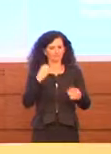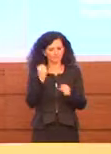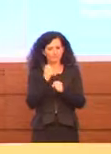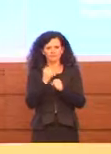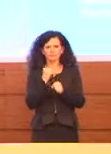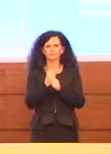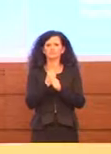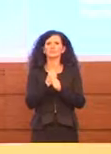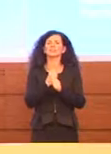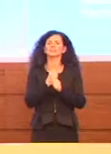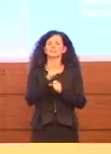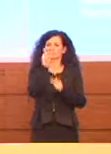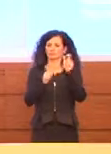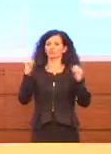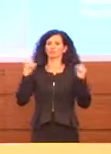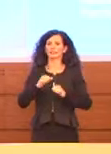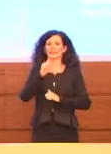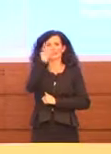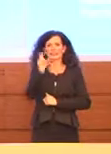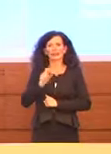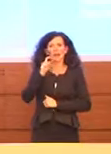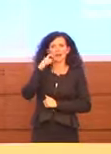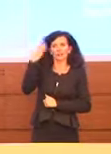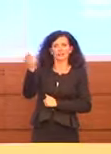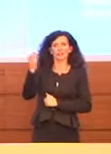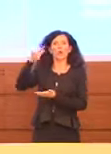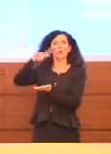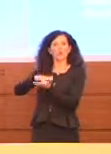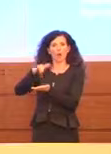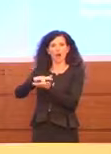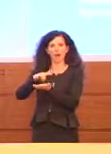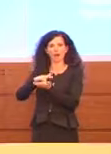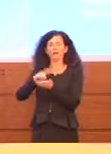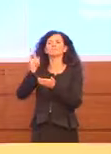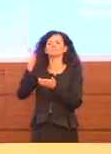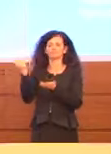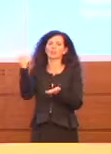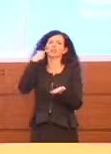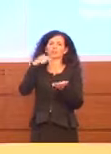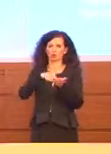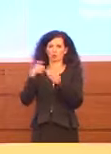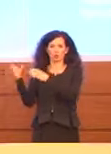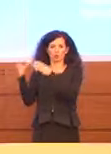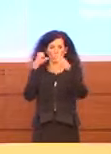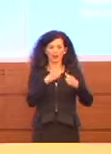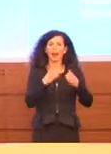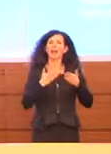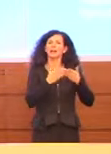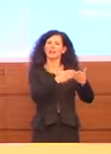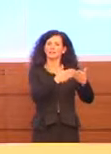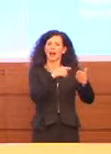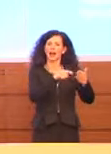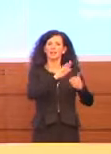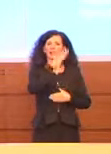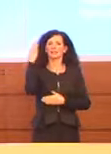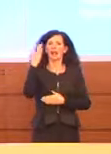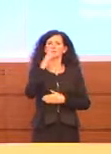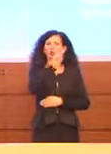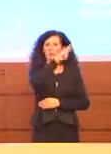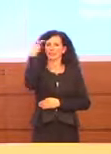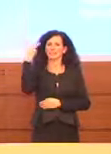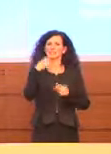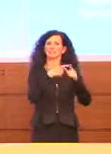dei nostri connazionali che erano a juan e a bordo della nave diamond princess in giappone